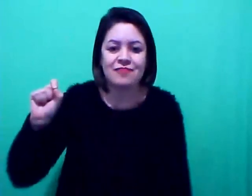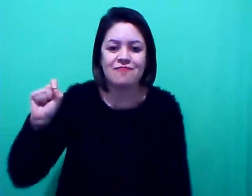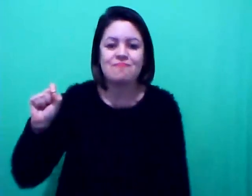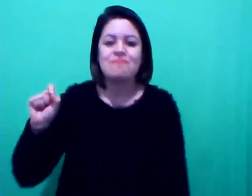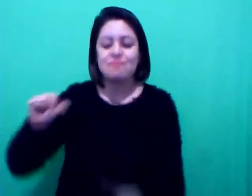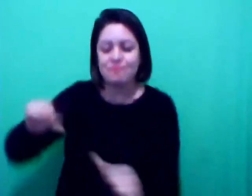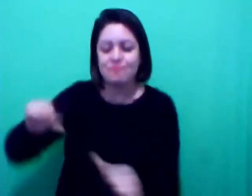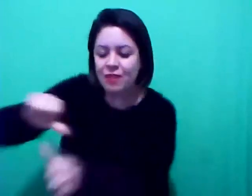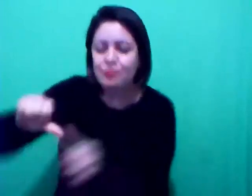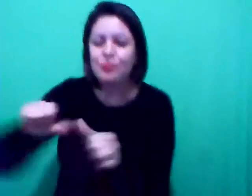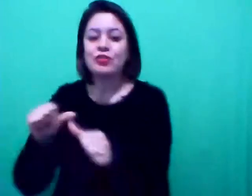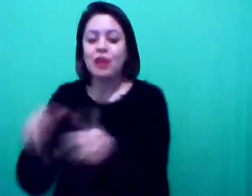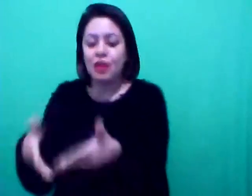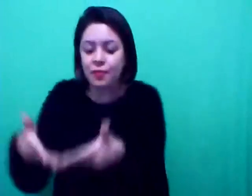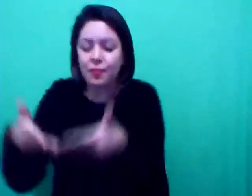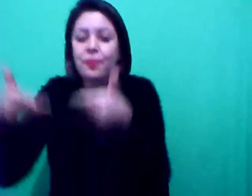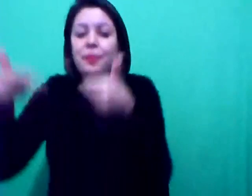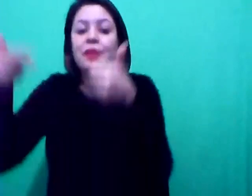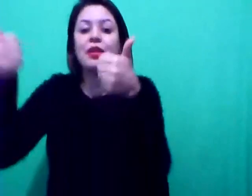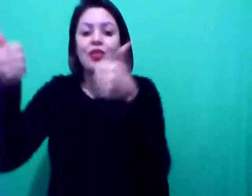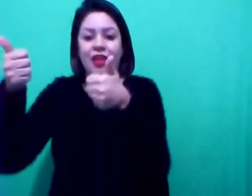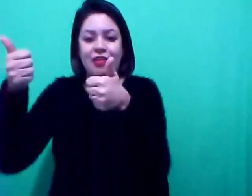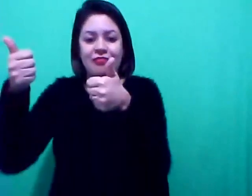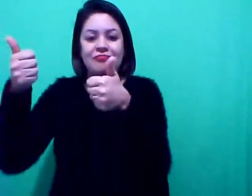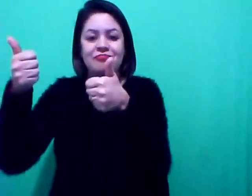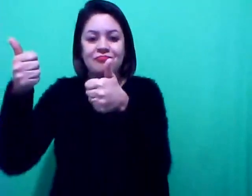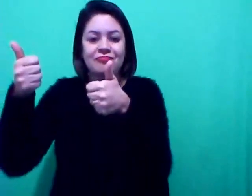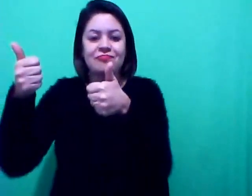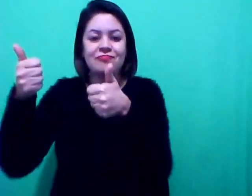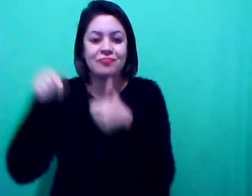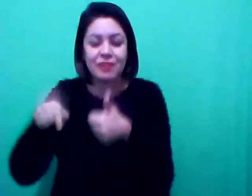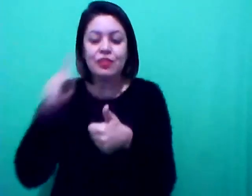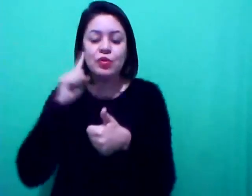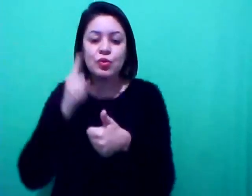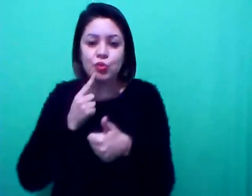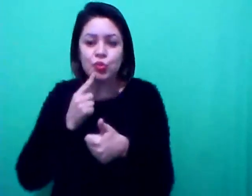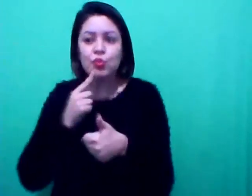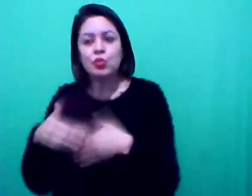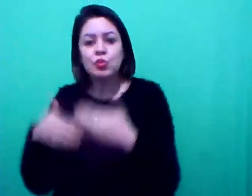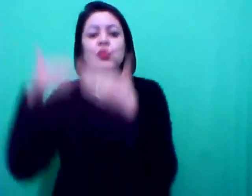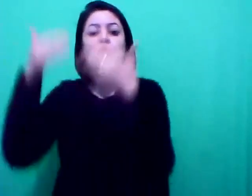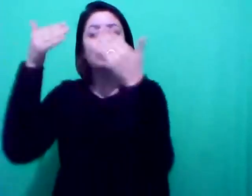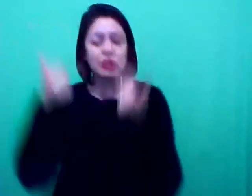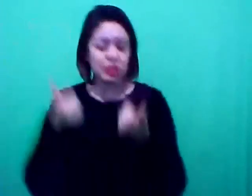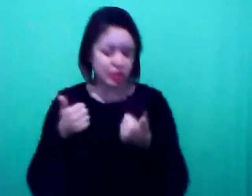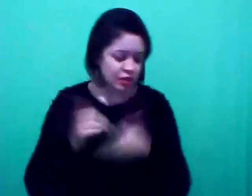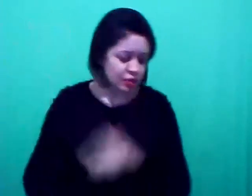Eu pontuar em mim para fazer com que esse surdo evolua e assim tenha uma melhora. O que falta a